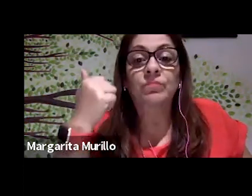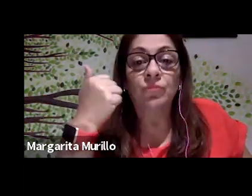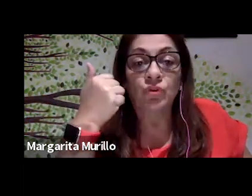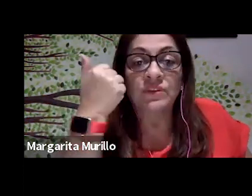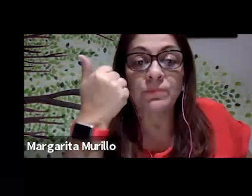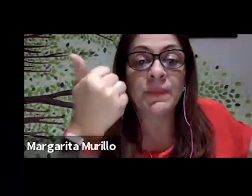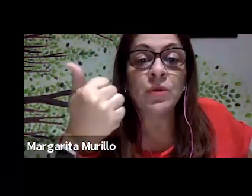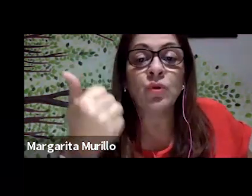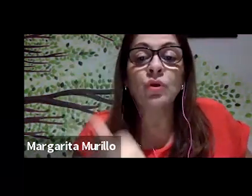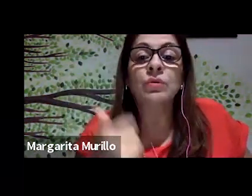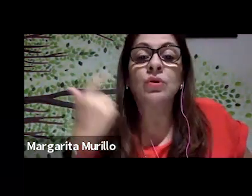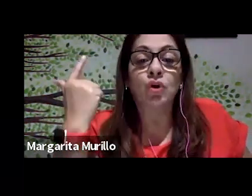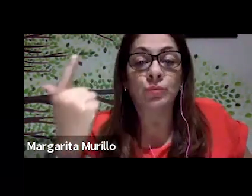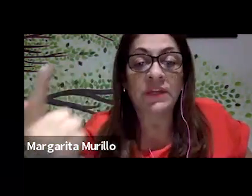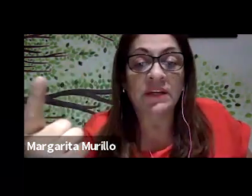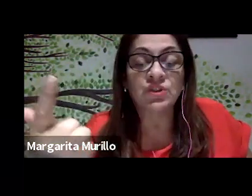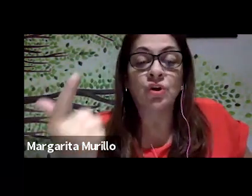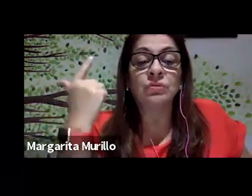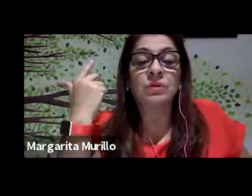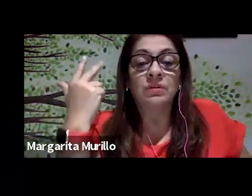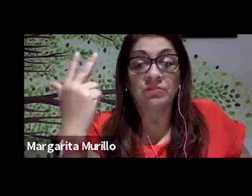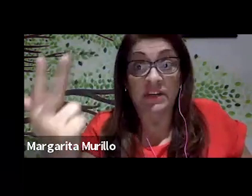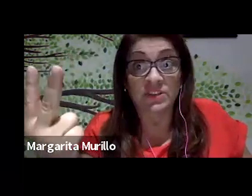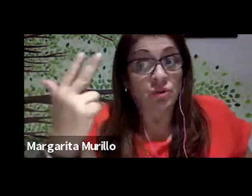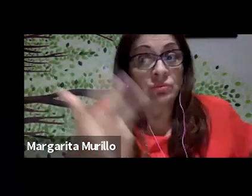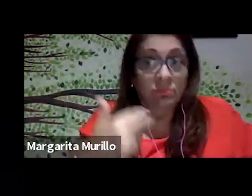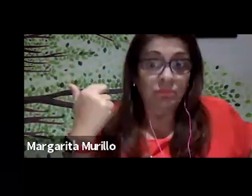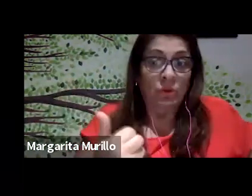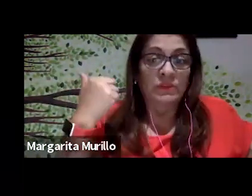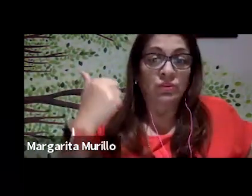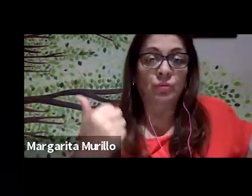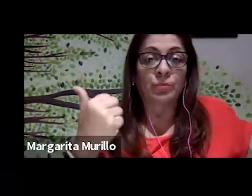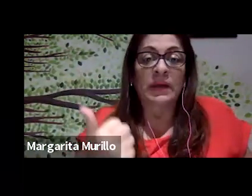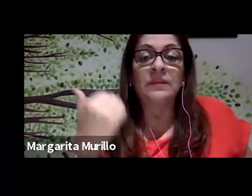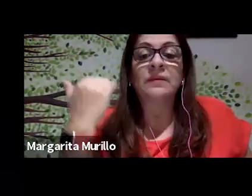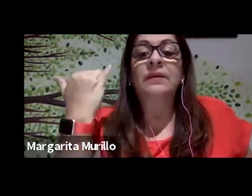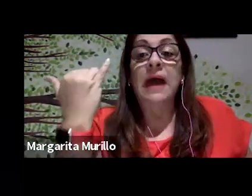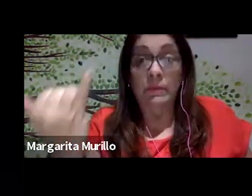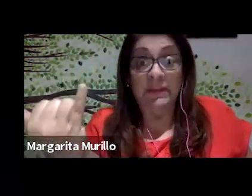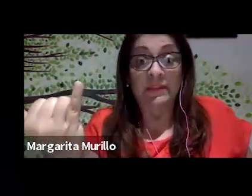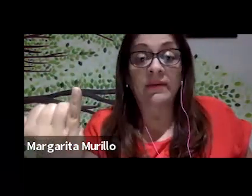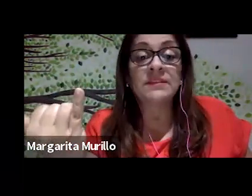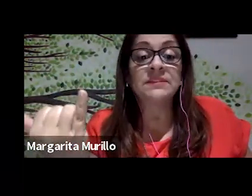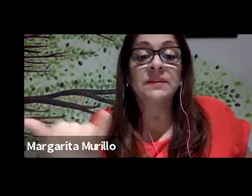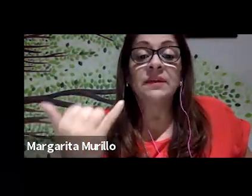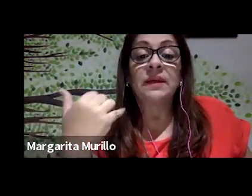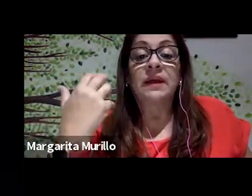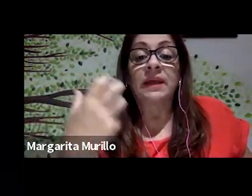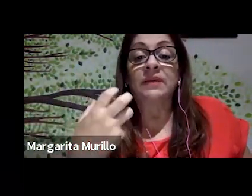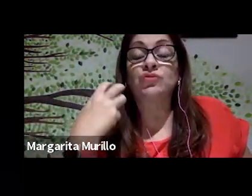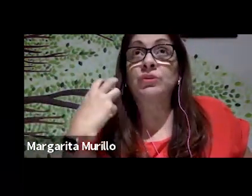entonces vínculo comunicación recreación movimiento corporal habilidades